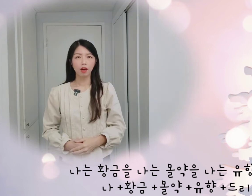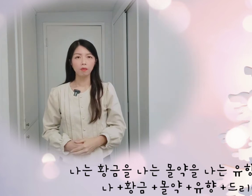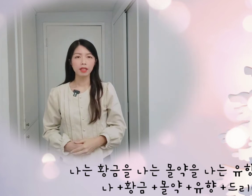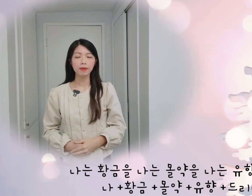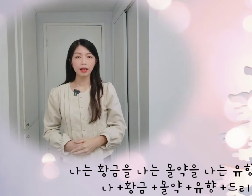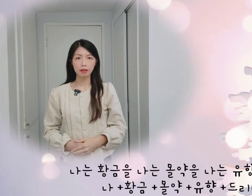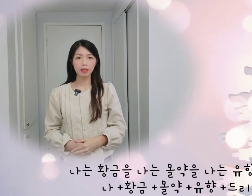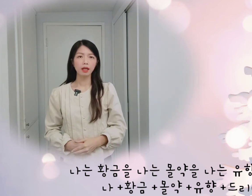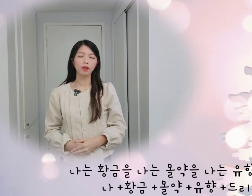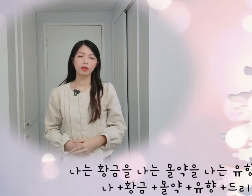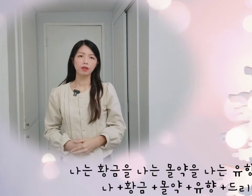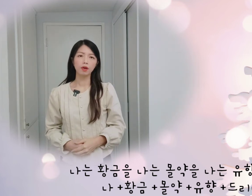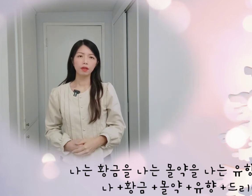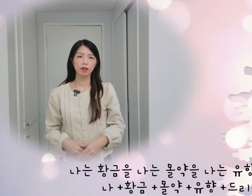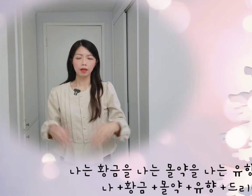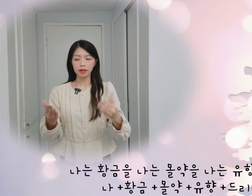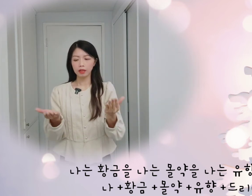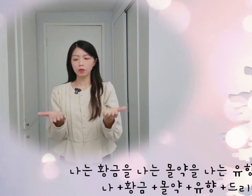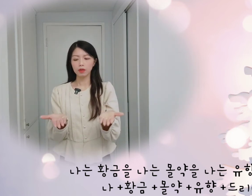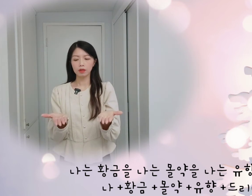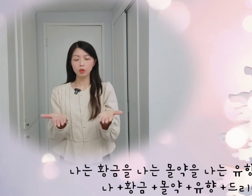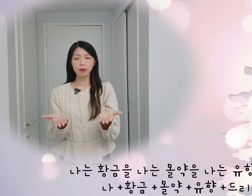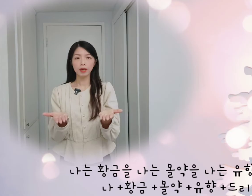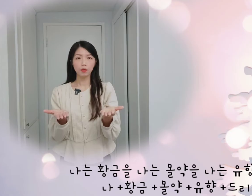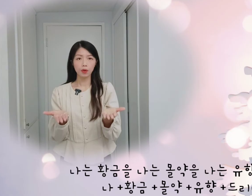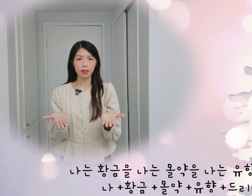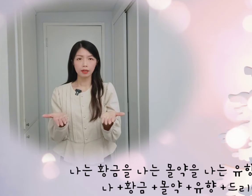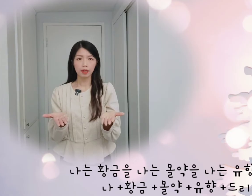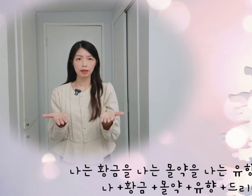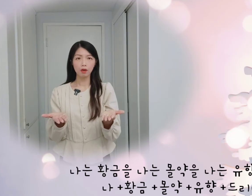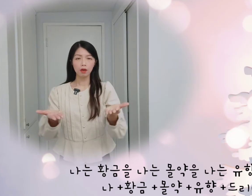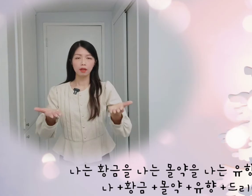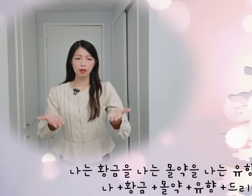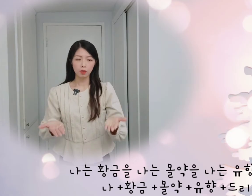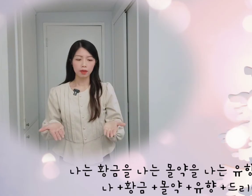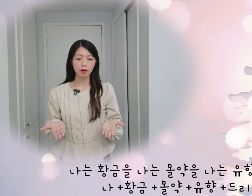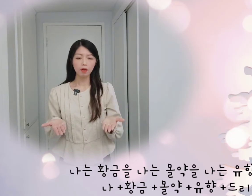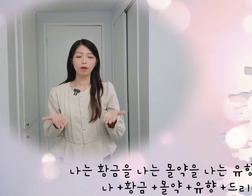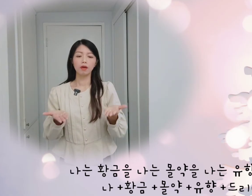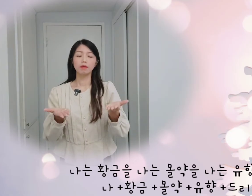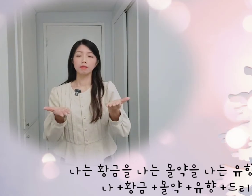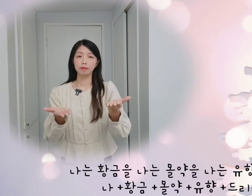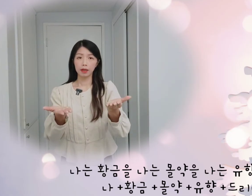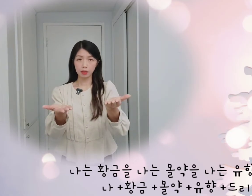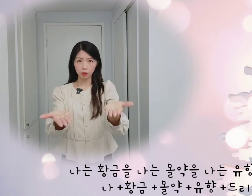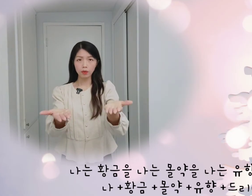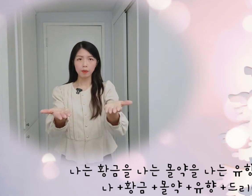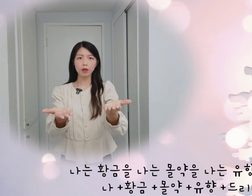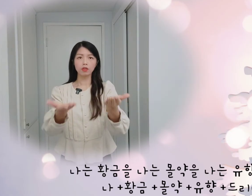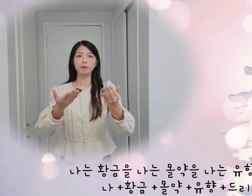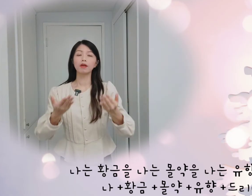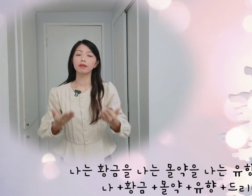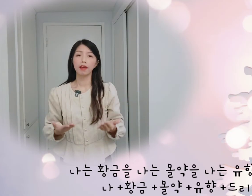유향을 드려. 마지막에 드리다라고 하는 뜻의 수어는 양손을 이렇게 손바닥에 위로 한 이 상태에서 내 쪽에서 바깥으로